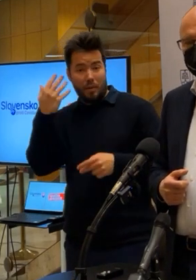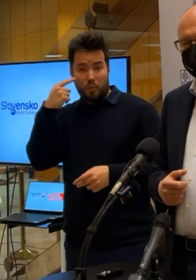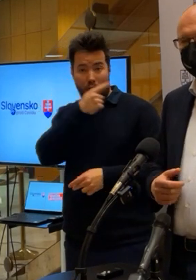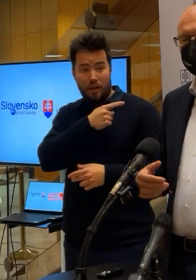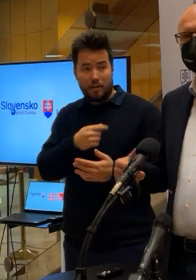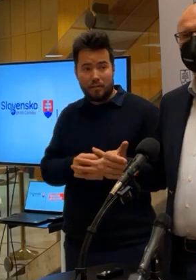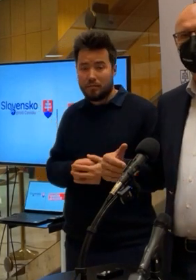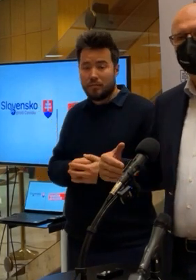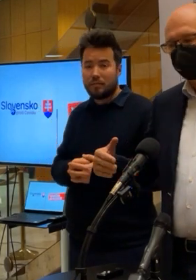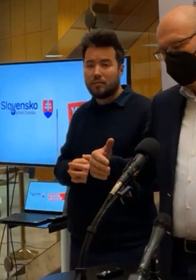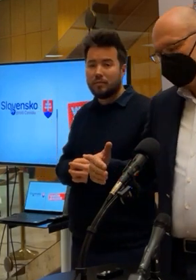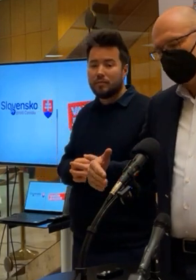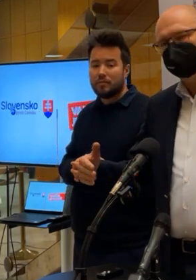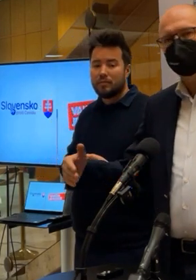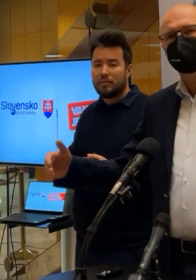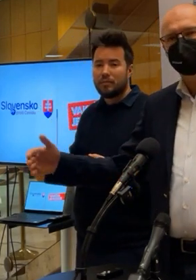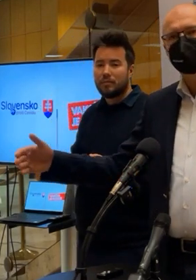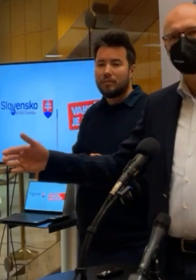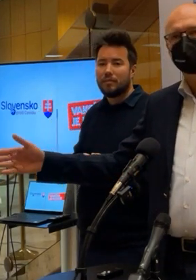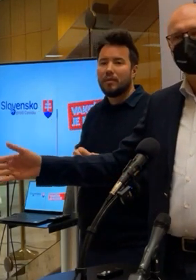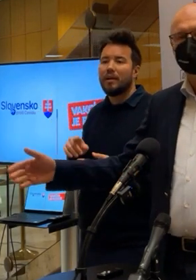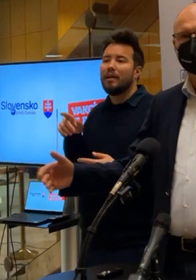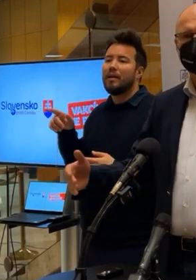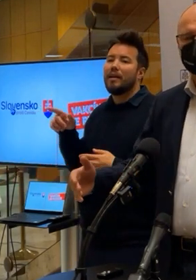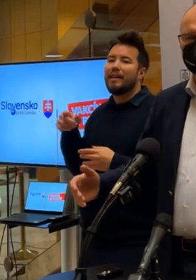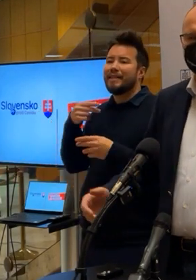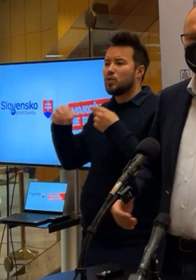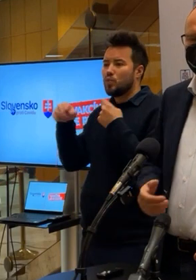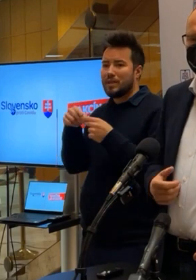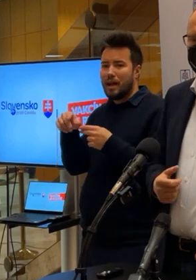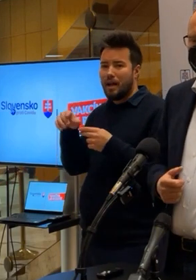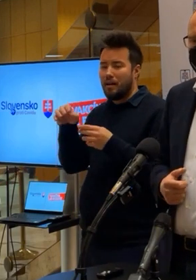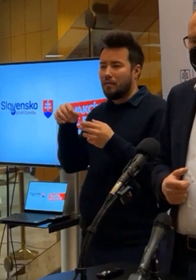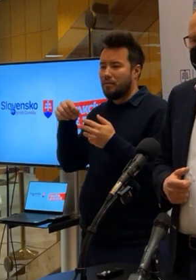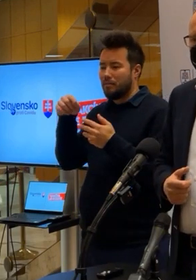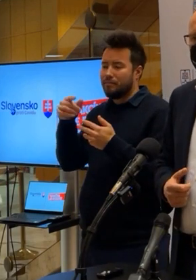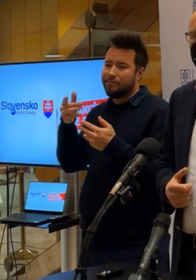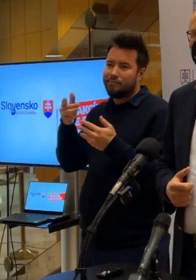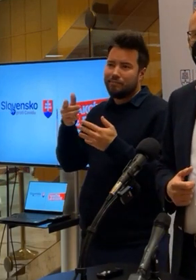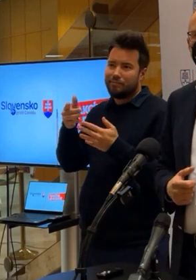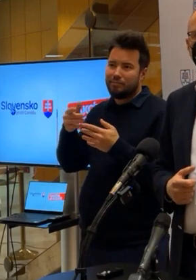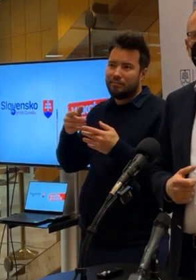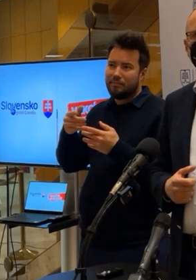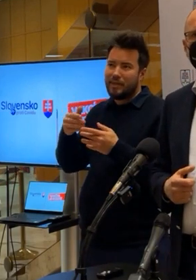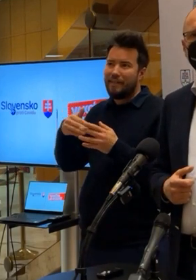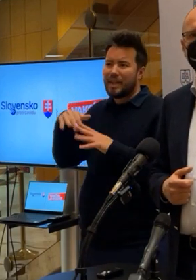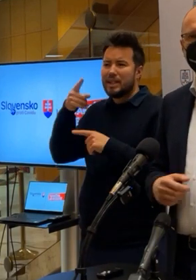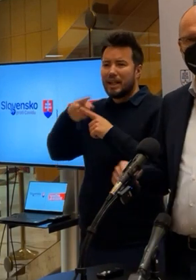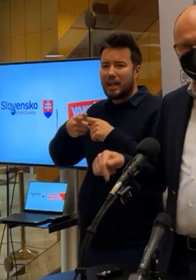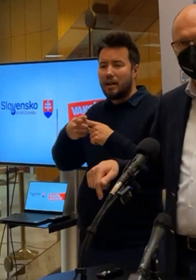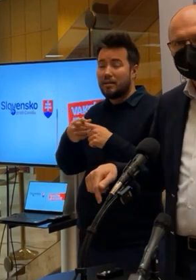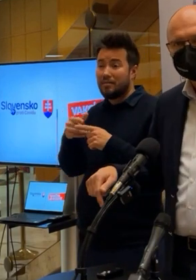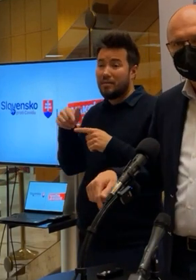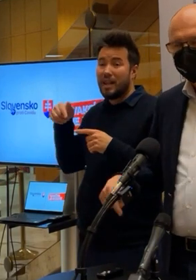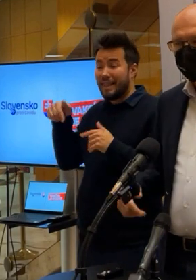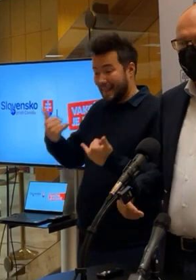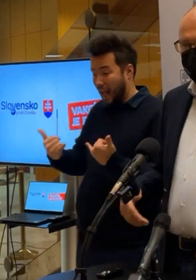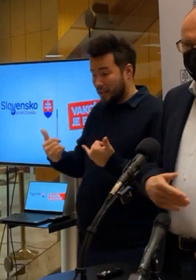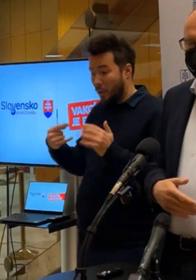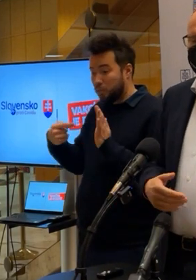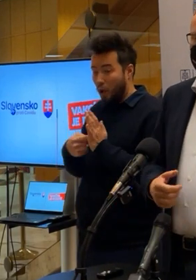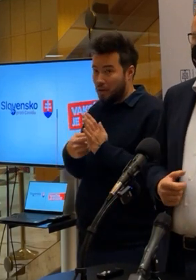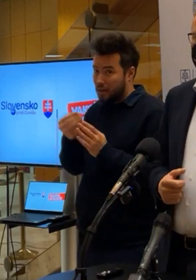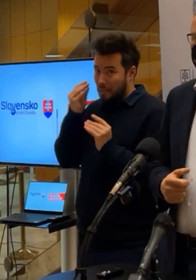Nie. Ono sa to ťahlo na niekoľkokrát, konkrétne o tomto bode. Asi nepamätám, že by sme boli debatili dnes.